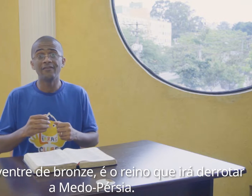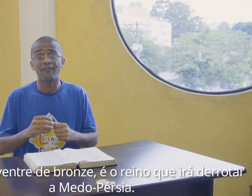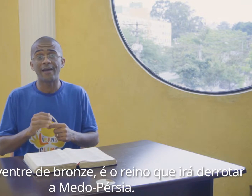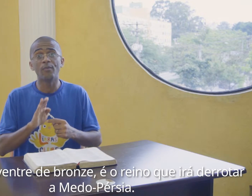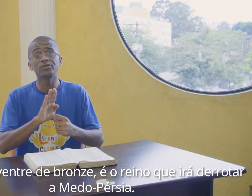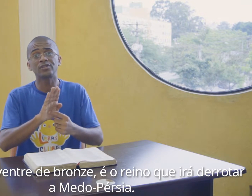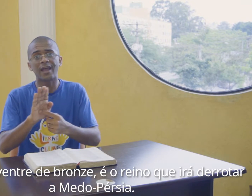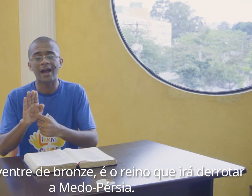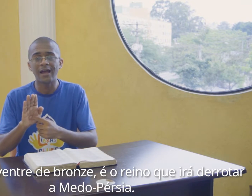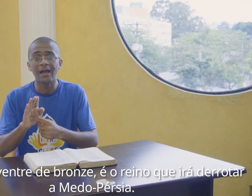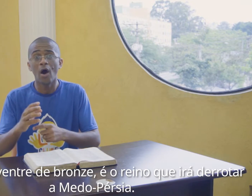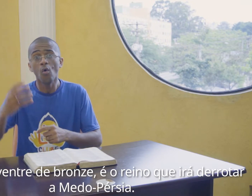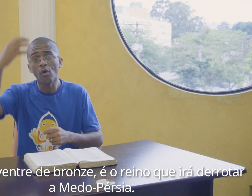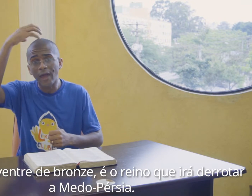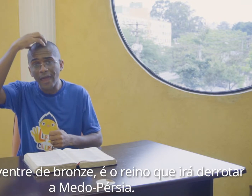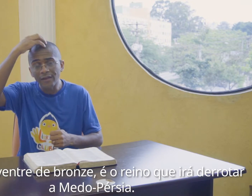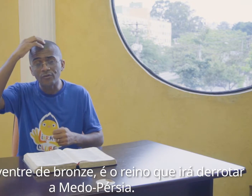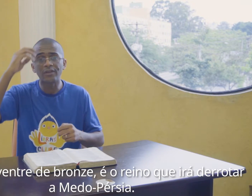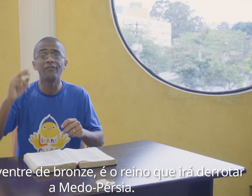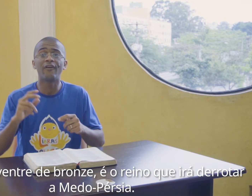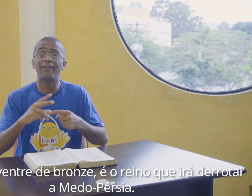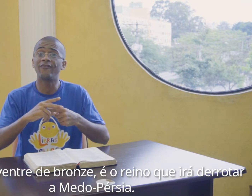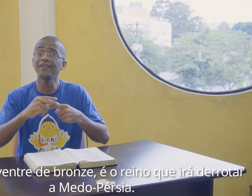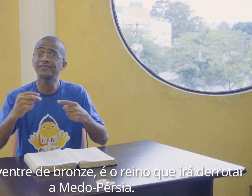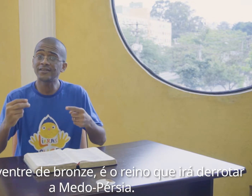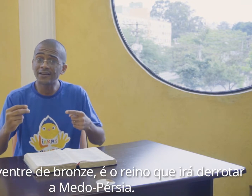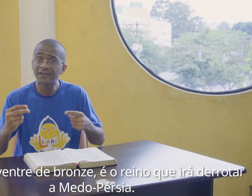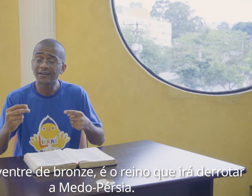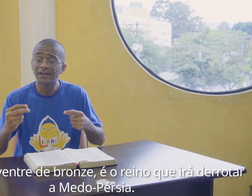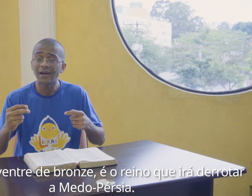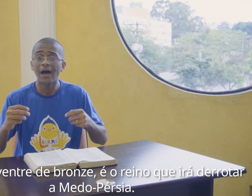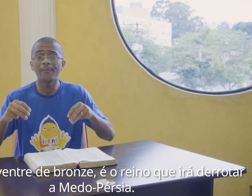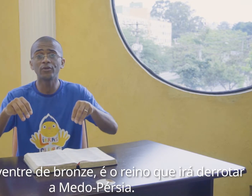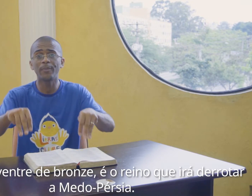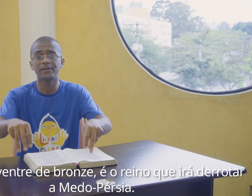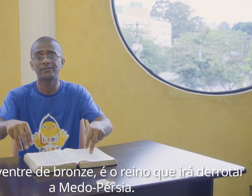vai mostrar o reino que vai vencer a Medo-Pérsia.